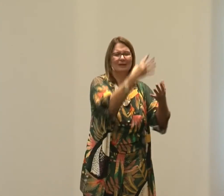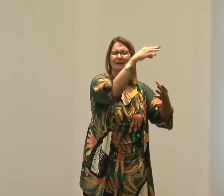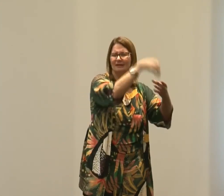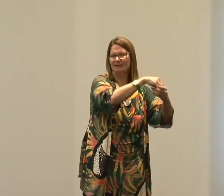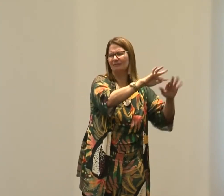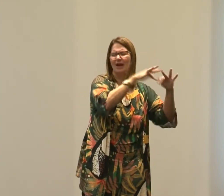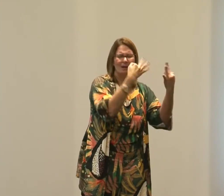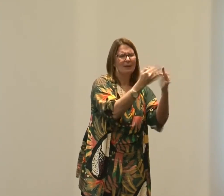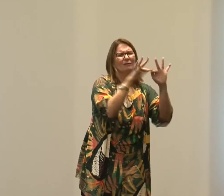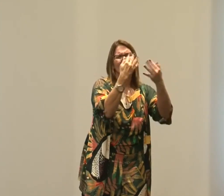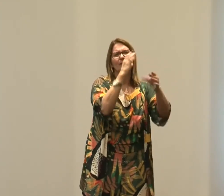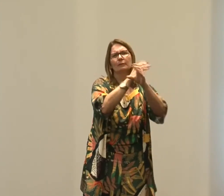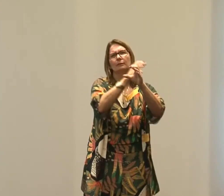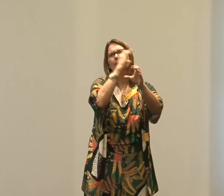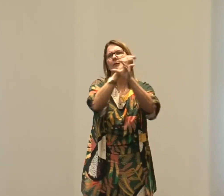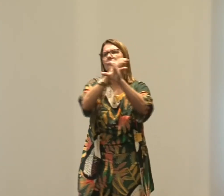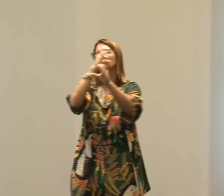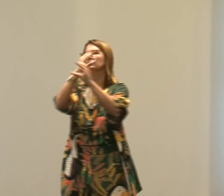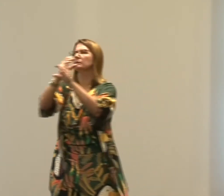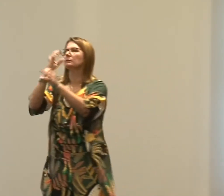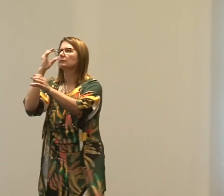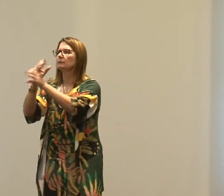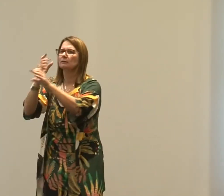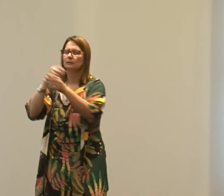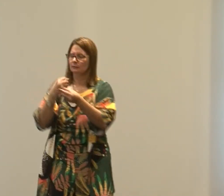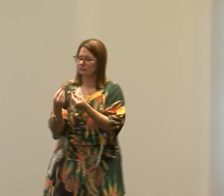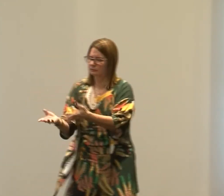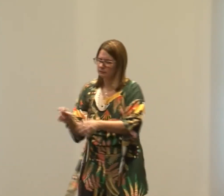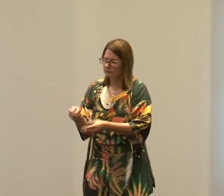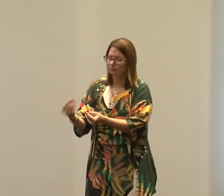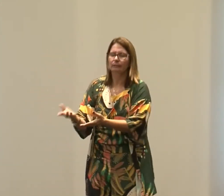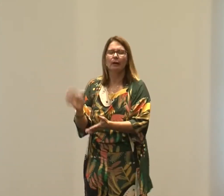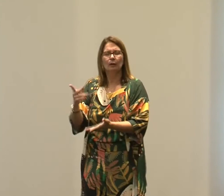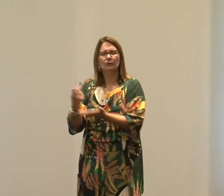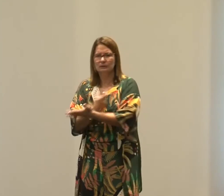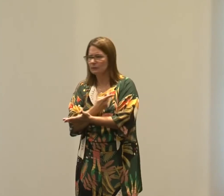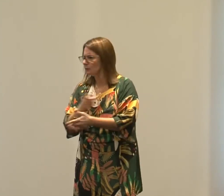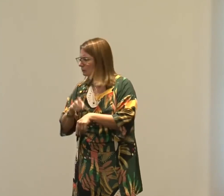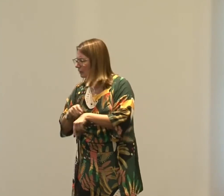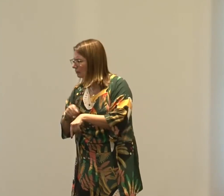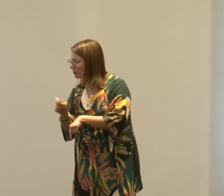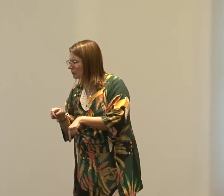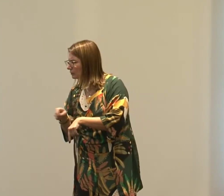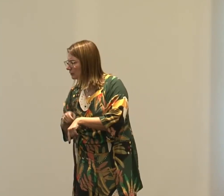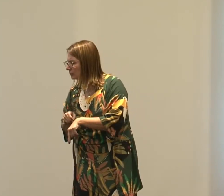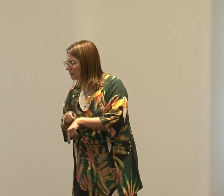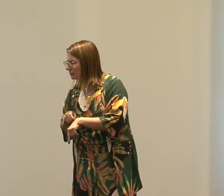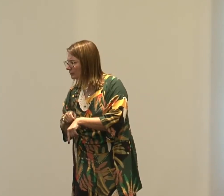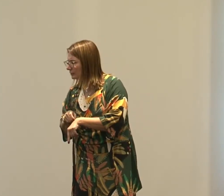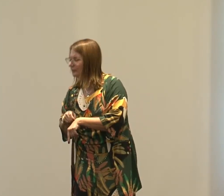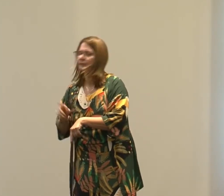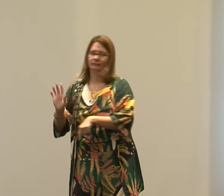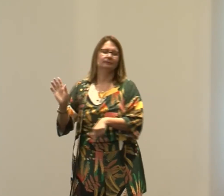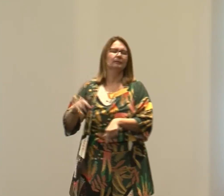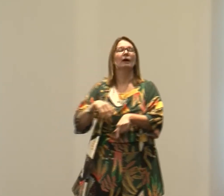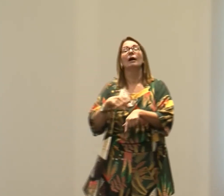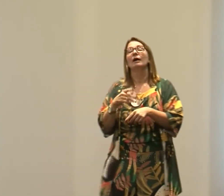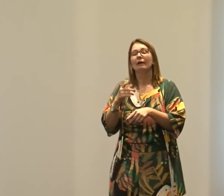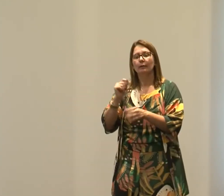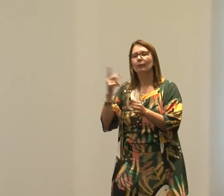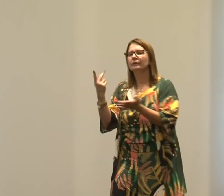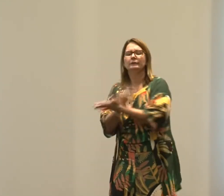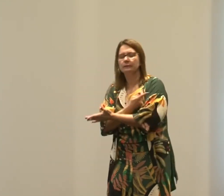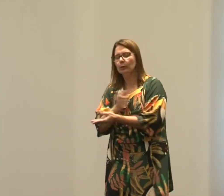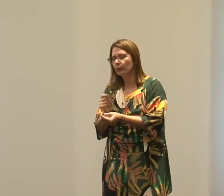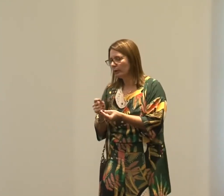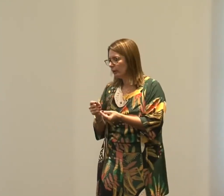pessoas surdas têm, em geral, famílias com dificuldade de comunicação. Tem tempo ainda?